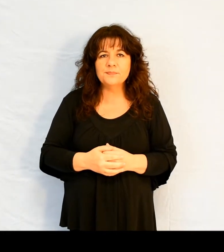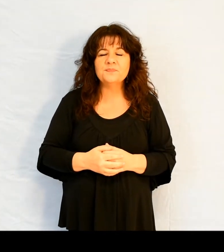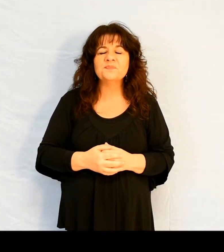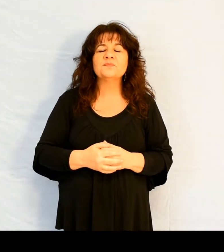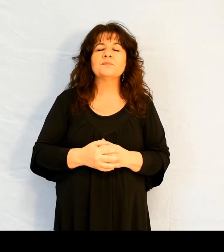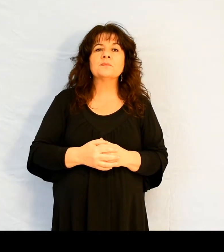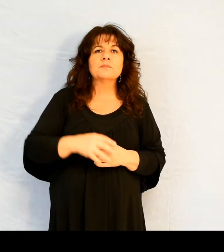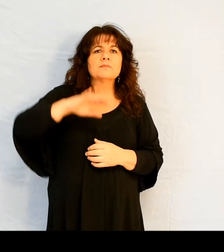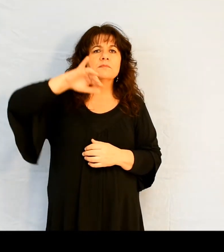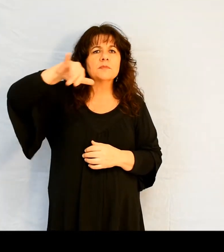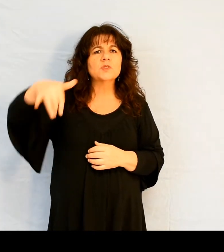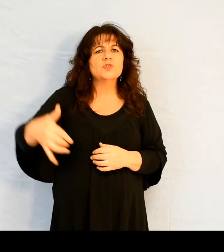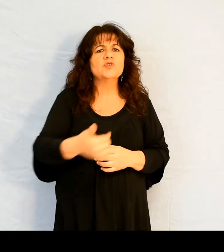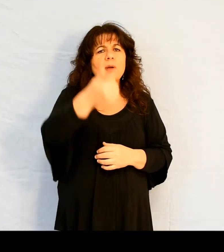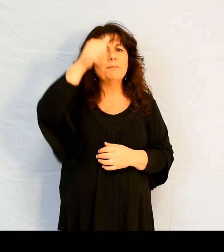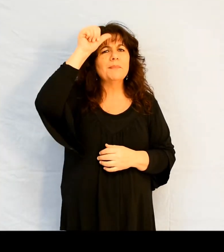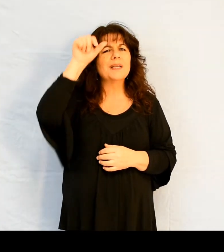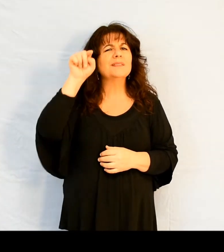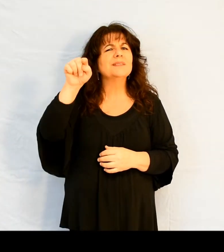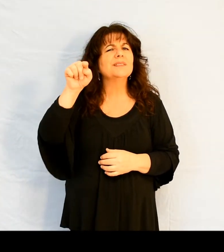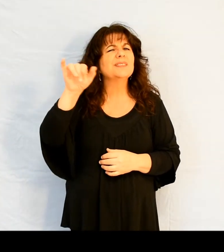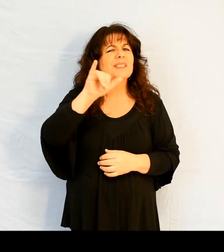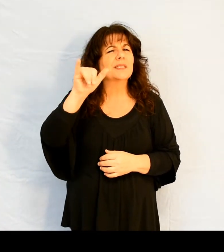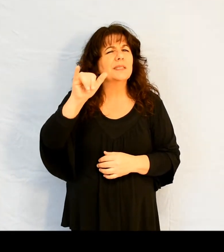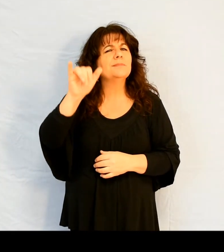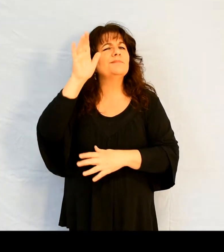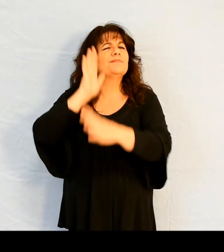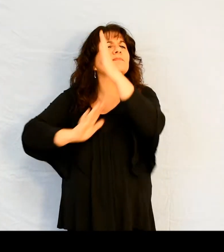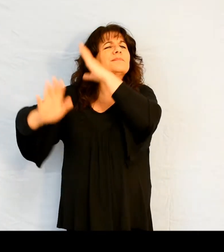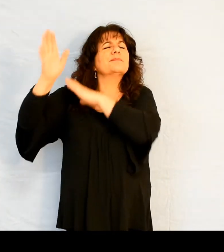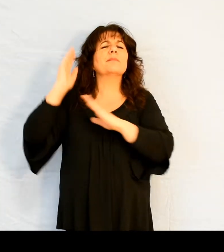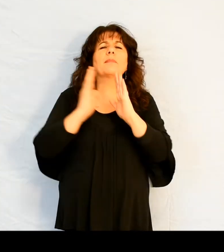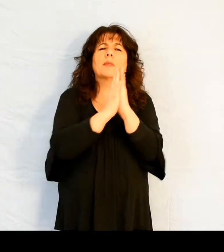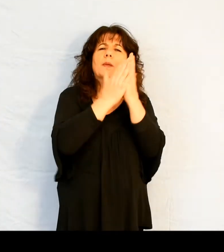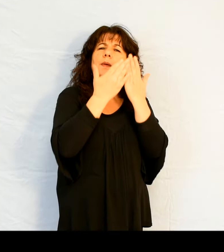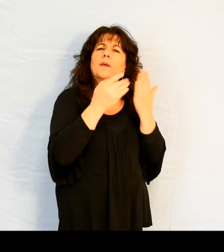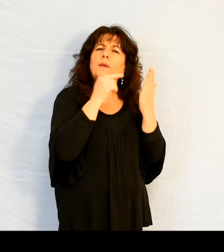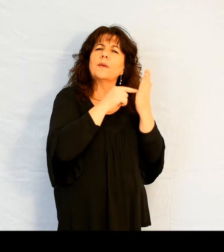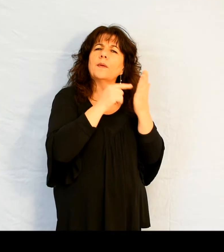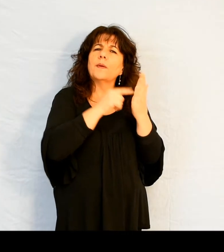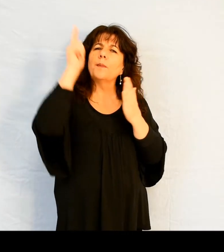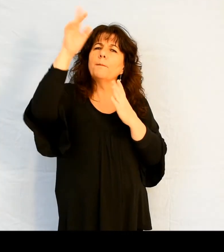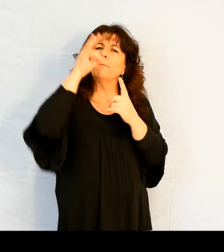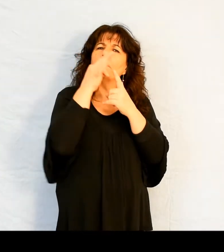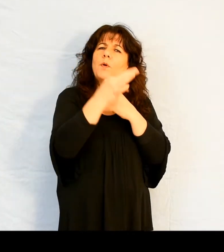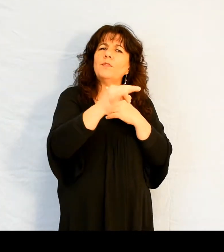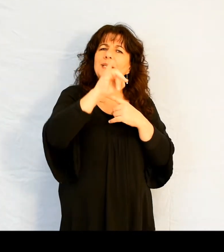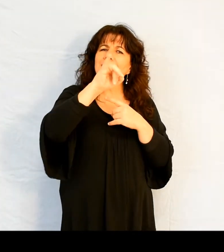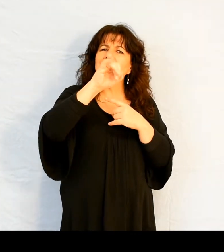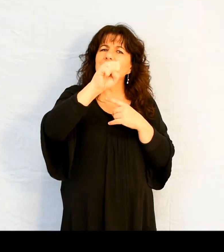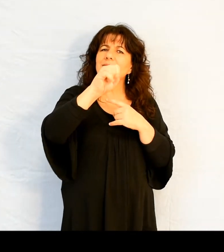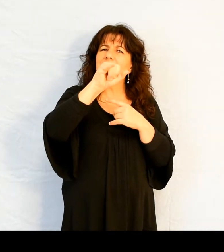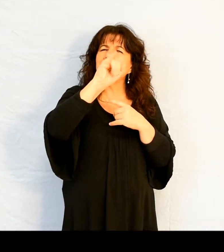Jean est celui que désigne la parole prononcée par le prophète Isaïe. Voix de celui qui crie dans le